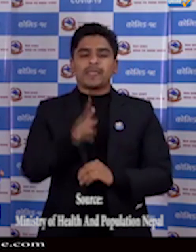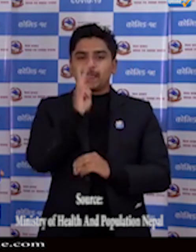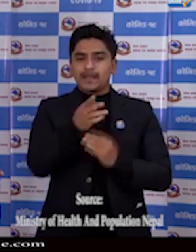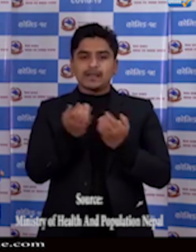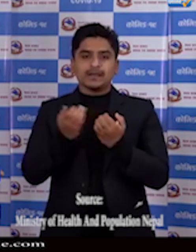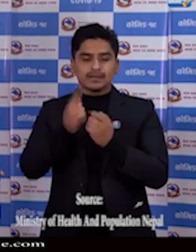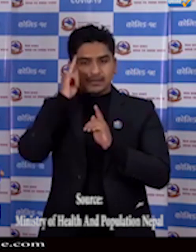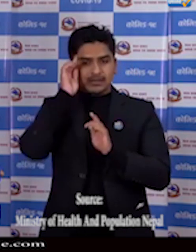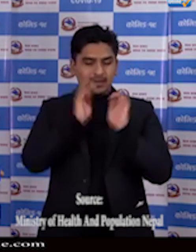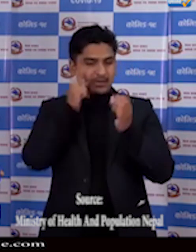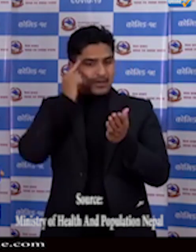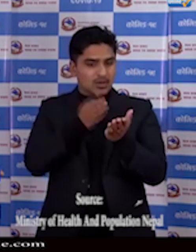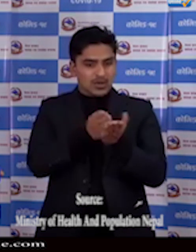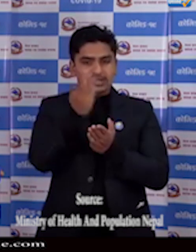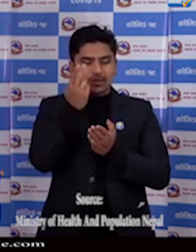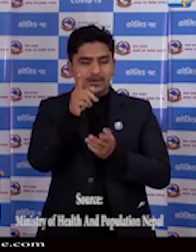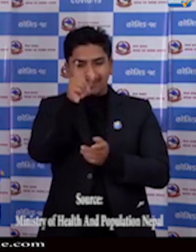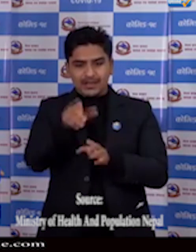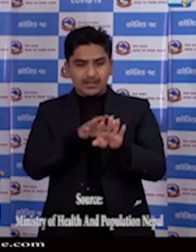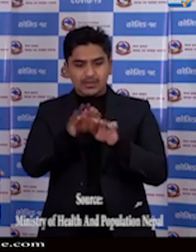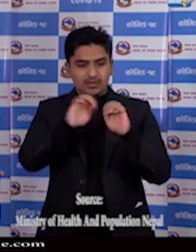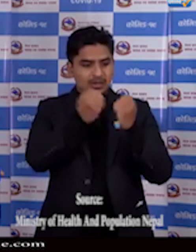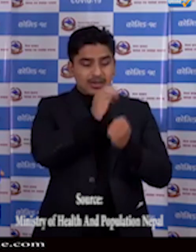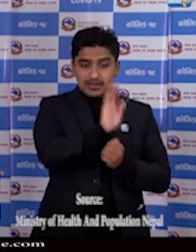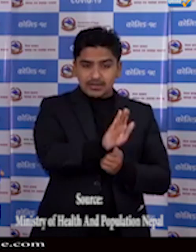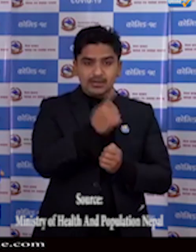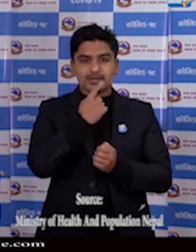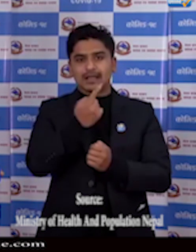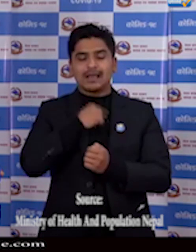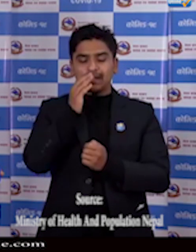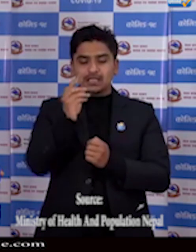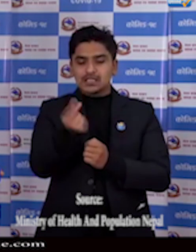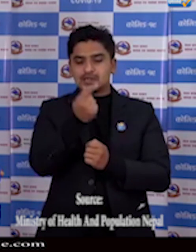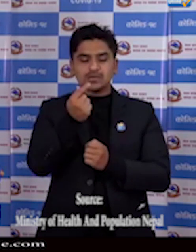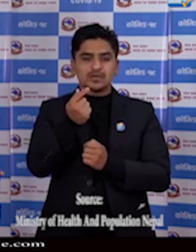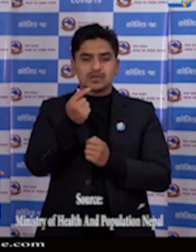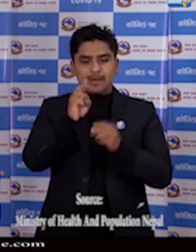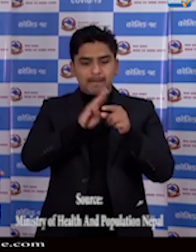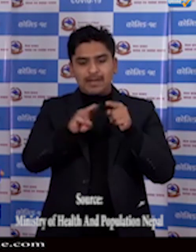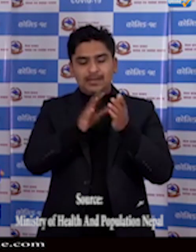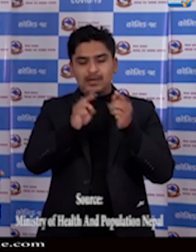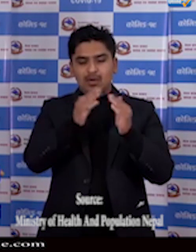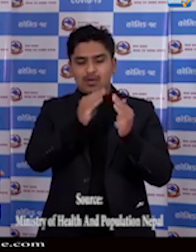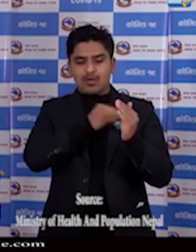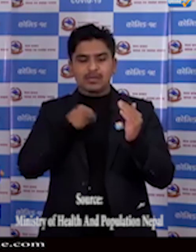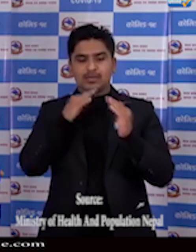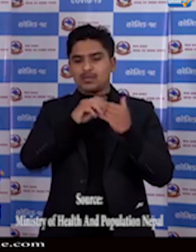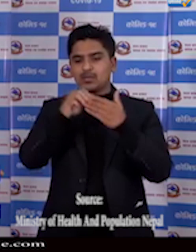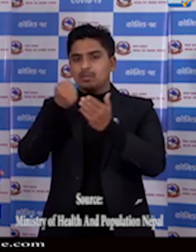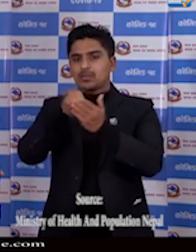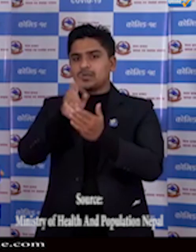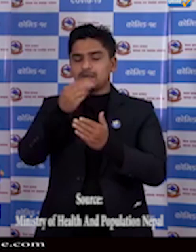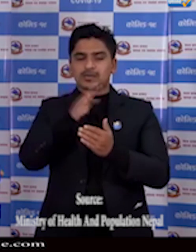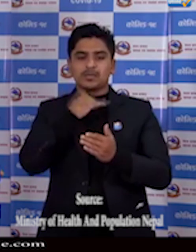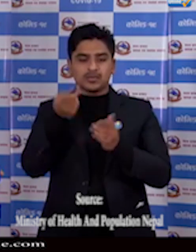अब सम्भावित लक्षणहरू भएका व्यक्तिहरू यदि समुदायमा हुनुहुन्छ भने हामीले छिटो छरितो माध्यमबाट अस्पतालहरूमा पुर्याउनु पर्ने हुन्छ किन भन्दा यो